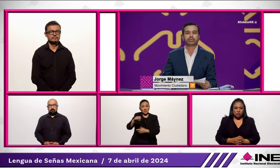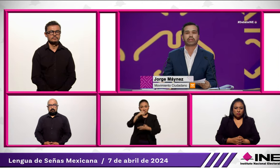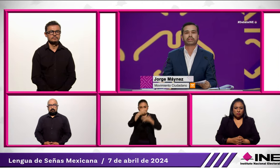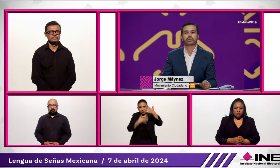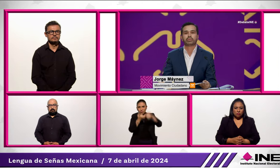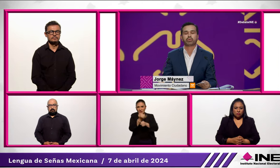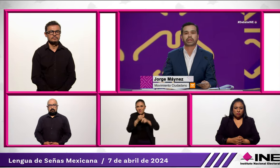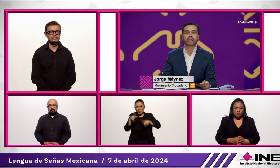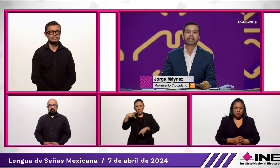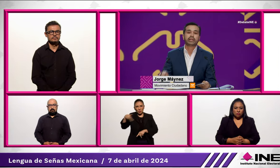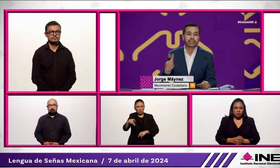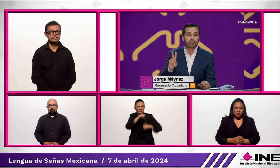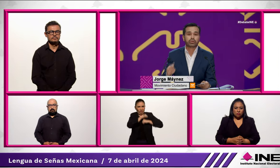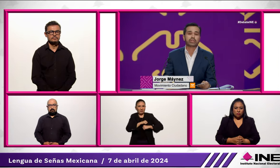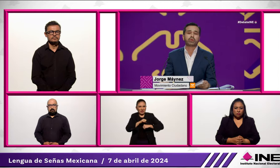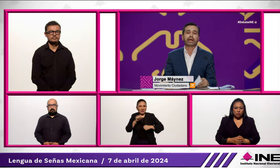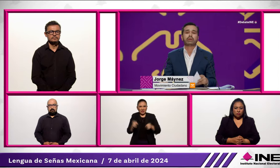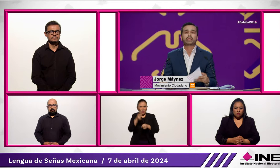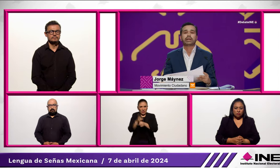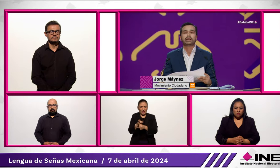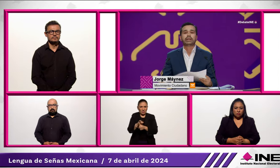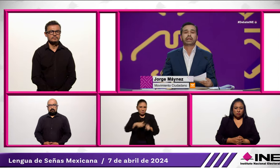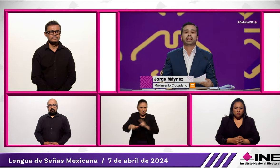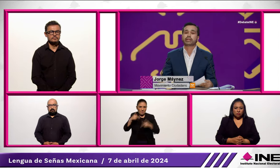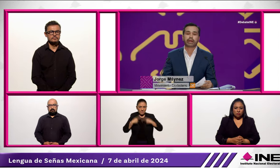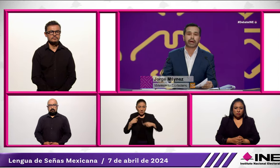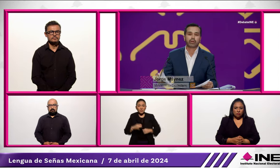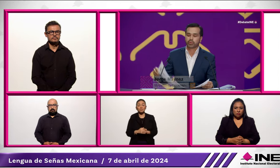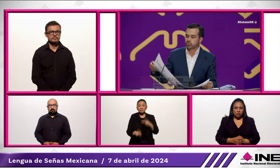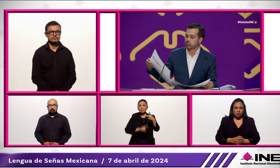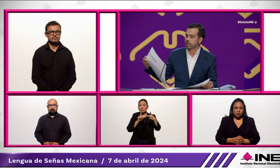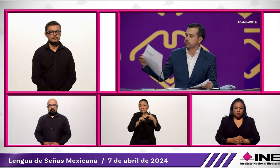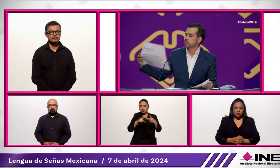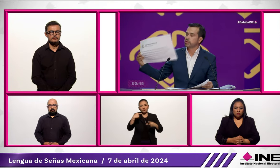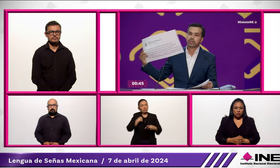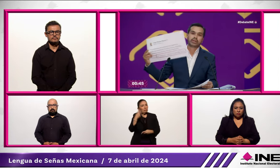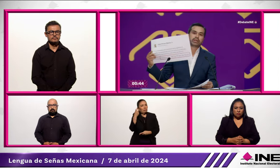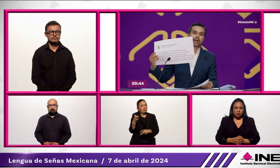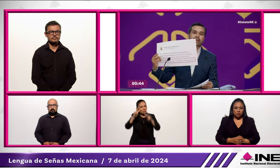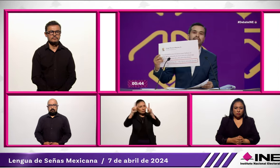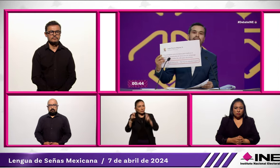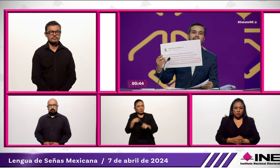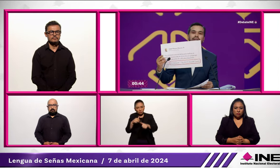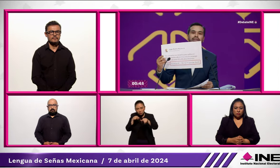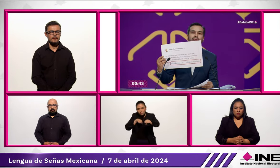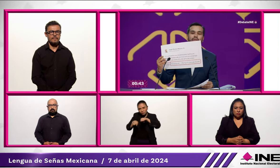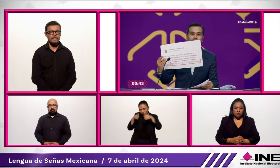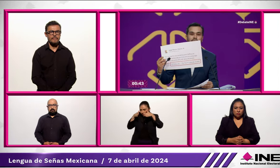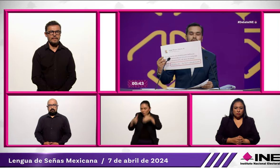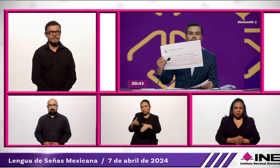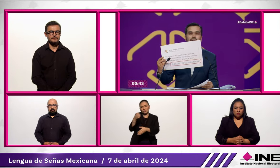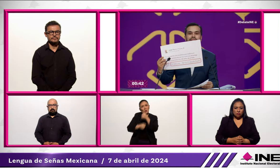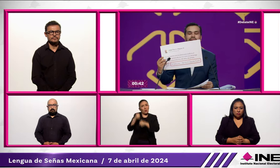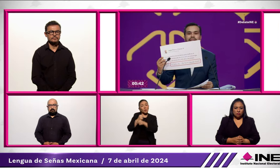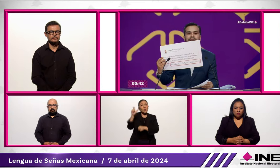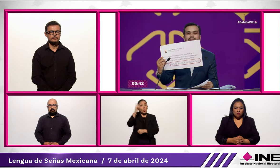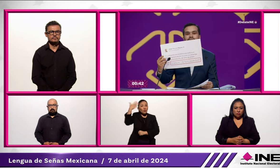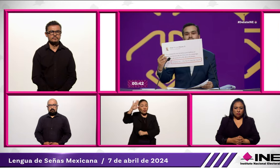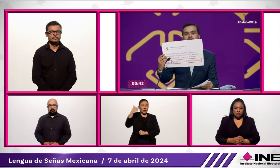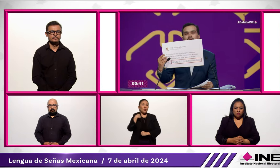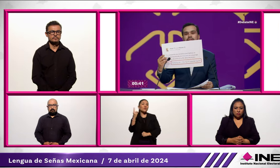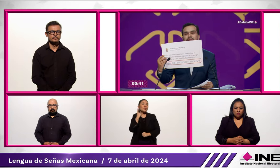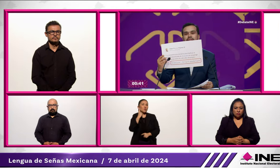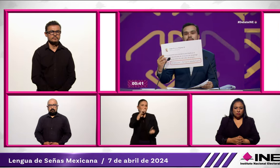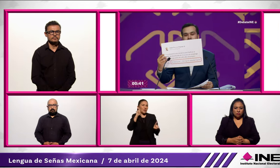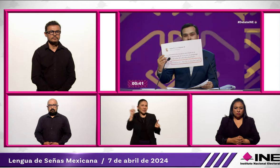del Sistema Nacional de Seguridad Pública. Segundo, esta es una causa en la que he trabajado por muchos años. Aquí está, cuando fui diputado local en Zacatecas